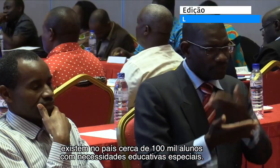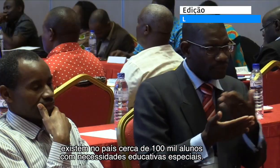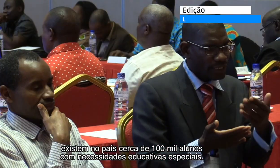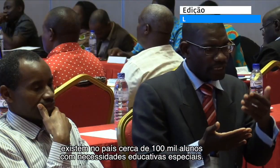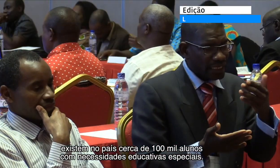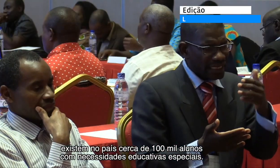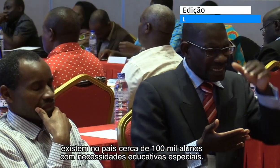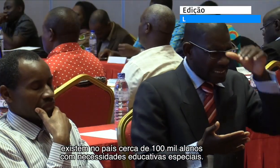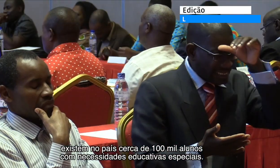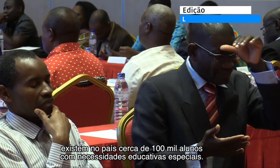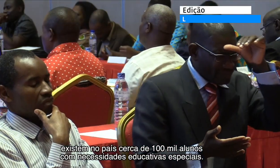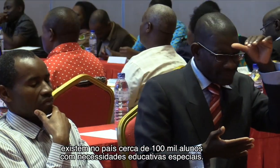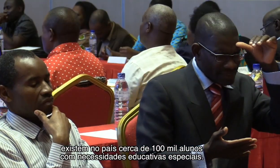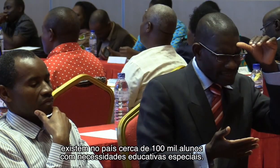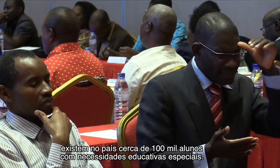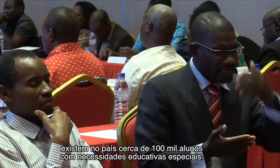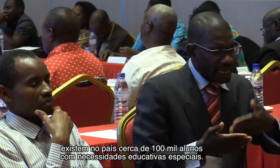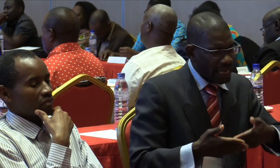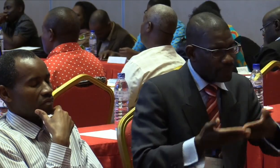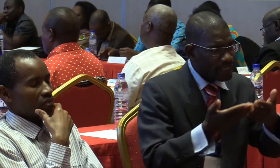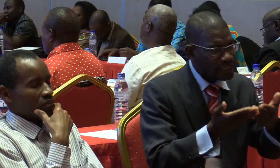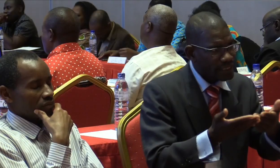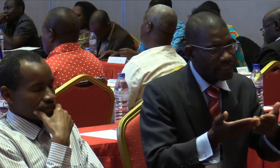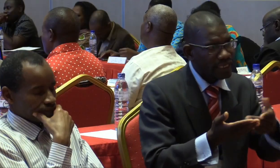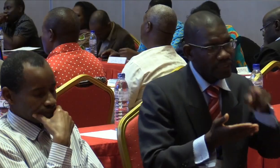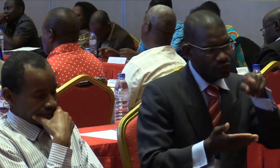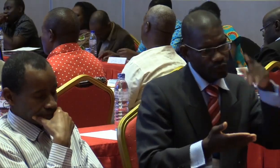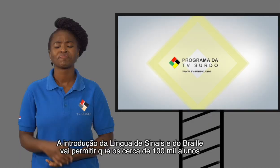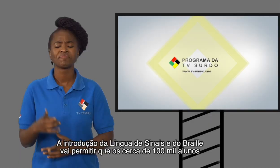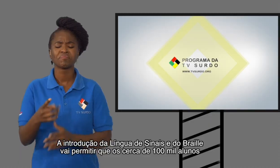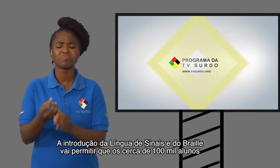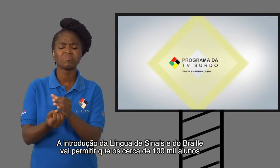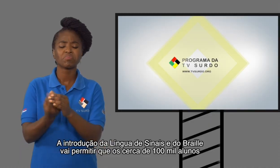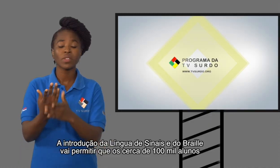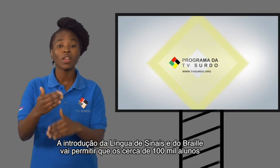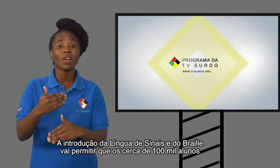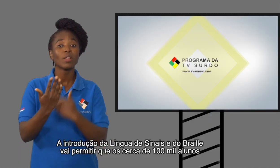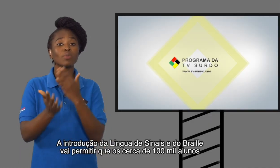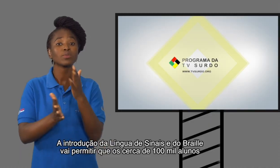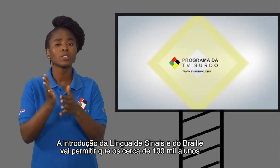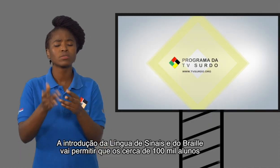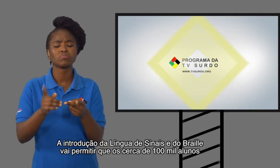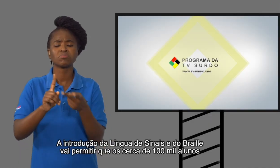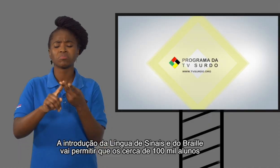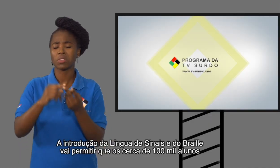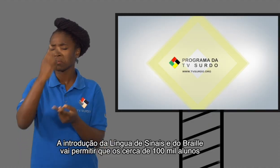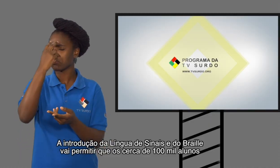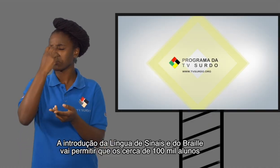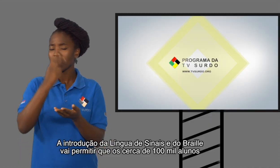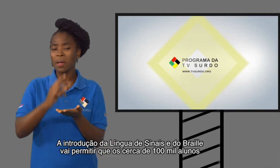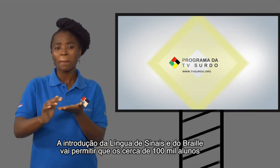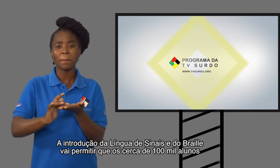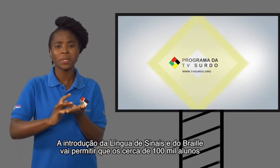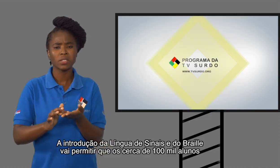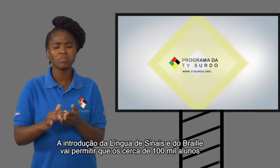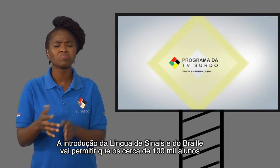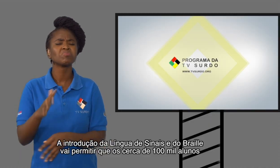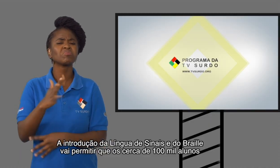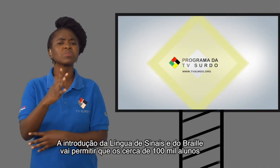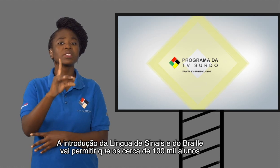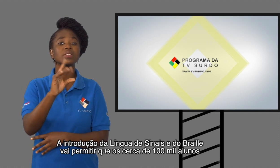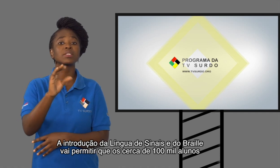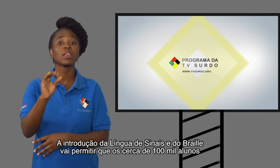100 mil alunos com necessidades educativas especiais. A introdução da língua de sinais e do braille vai permitir que